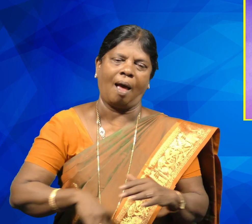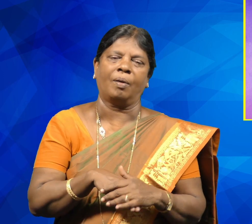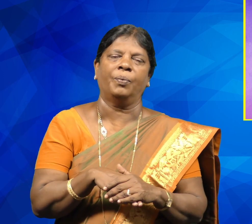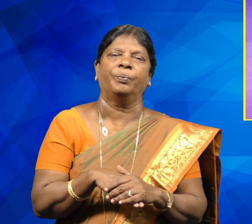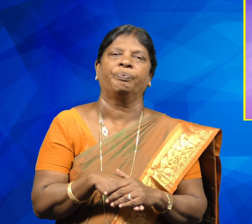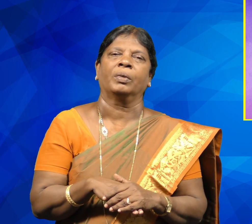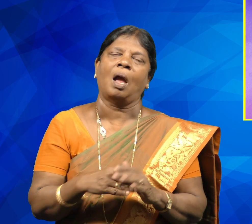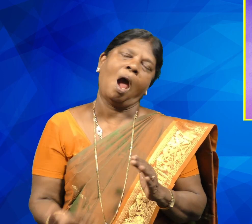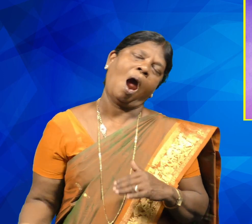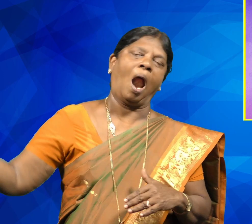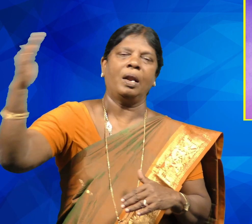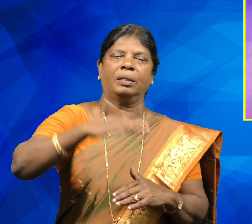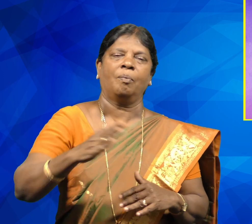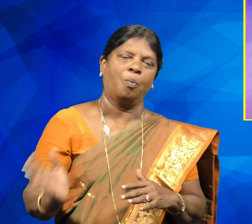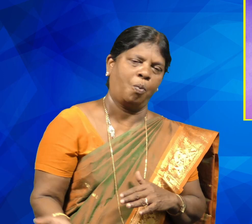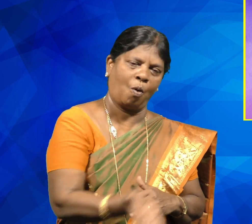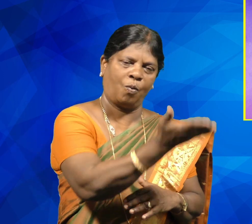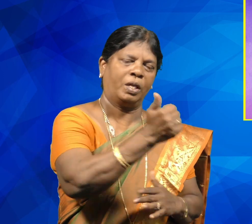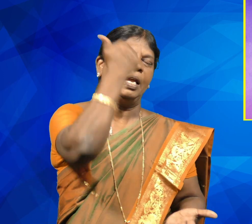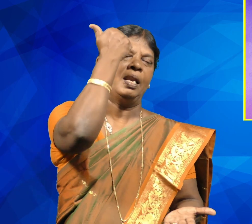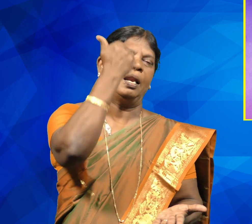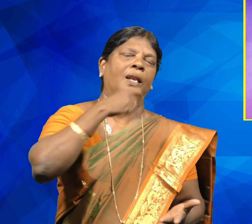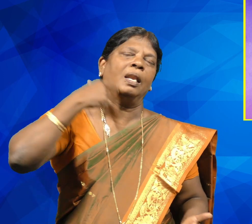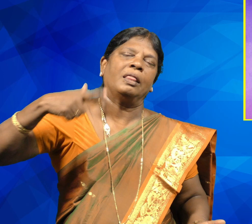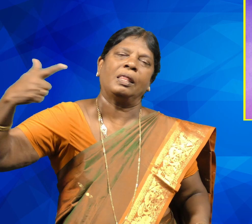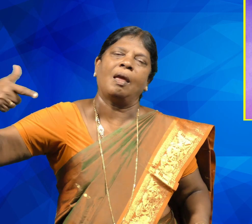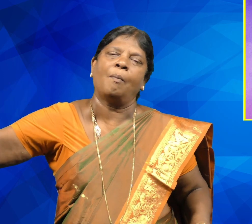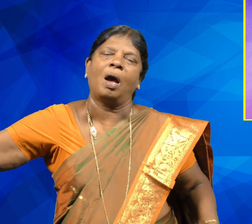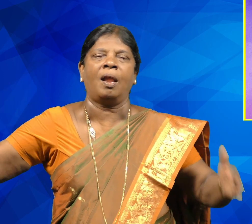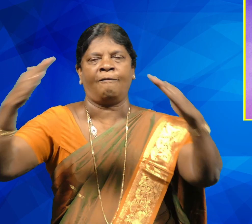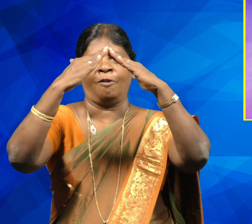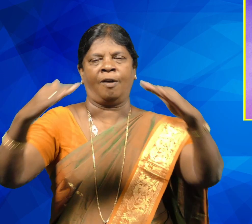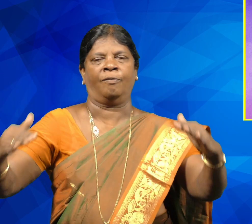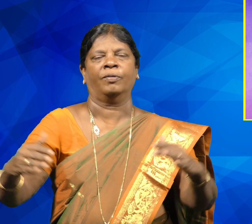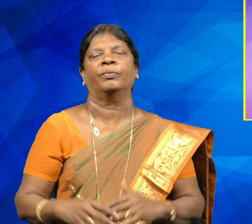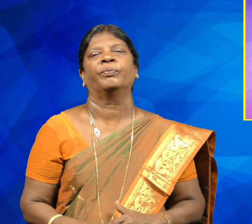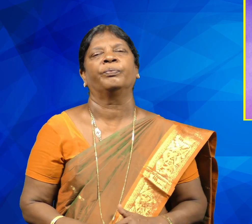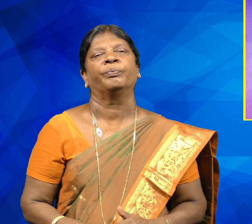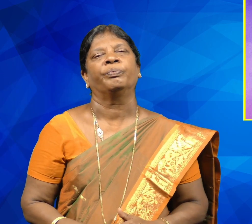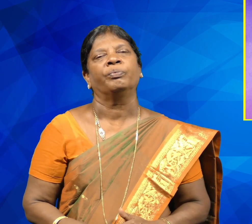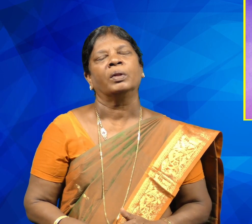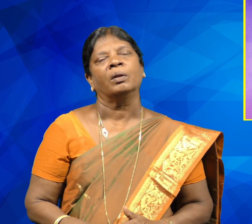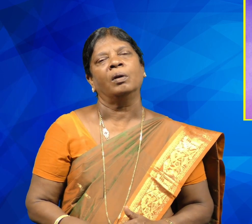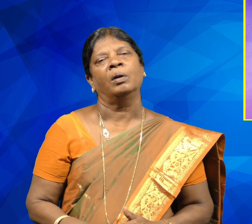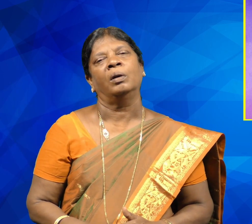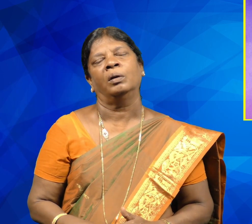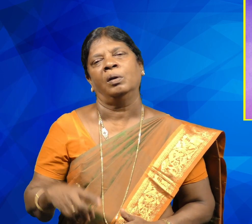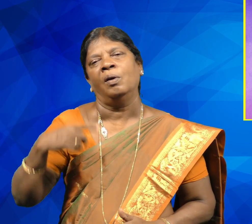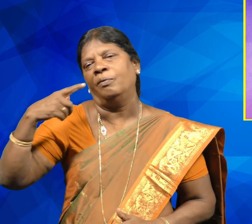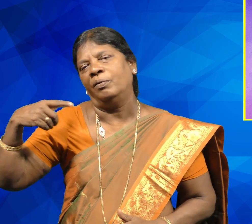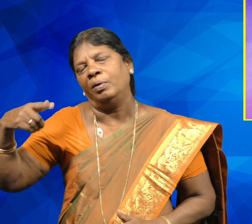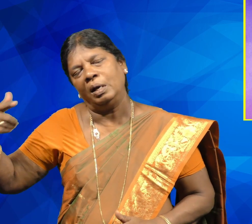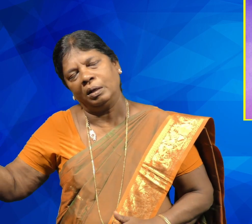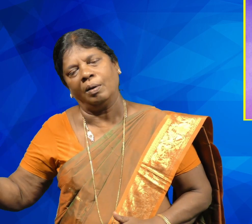மனிதர்கள் எல்லாருமே அடுத்து செல்வது ஒரு நிலையான வாழ்விற்கு. ஒரு விபத்துகள்